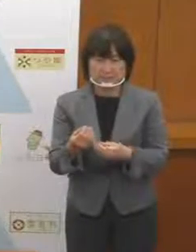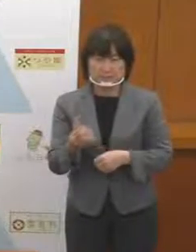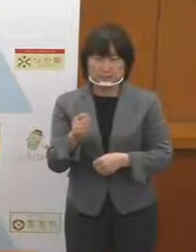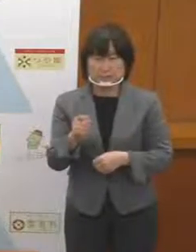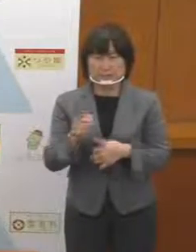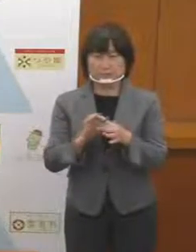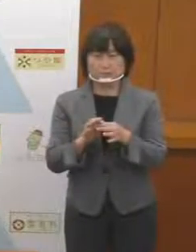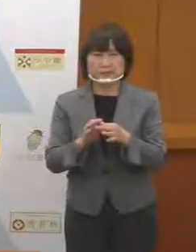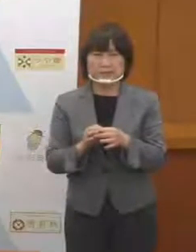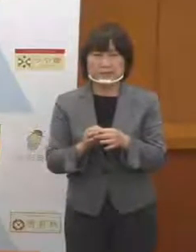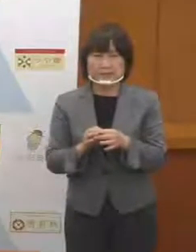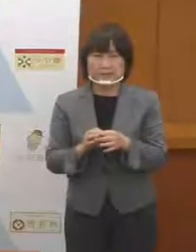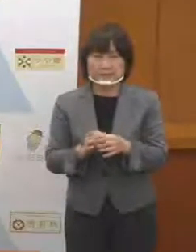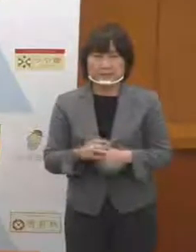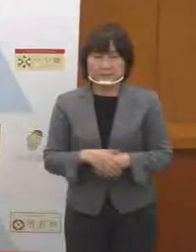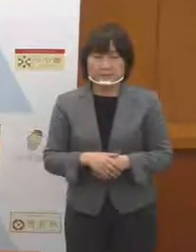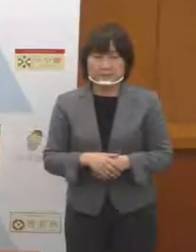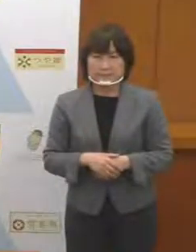ところ